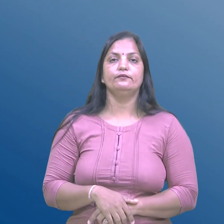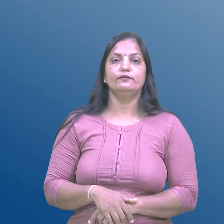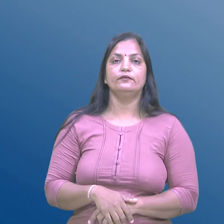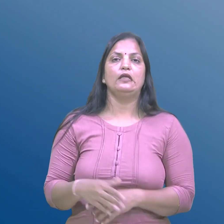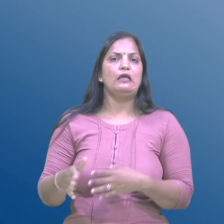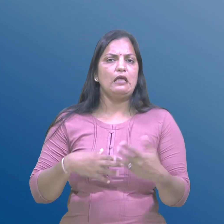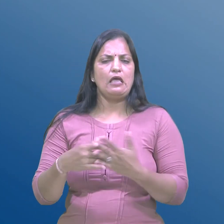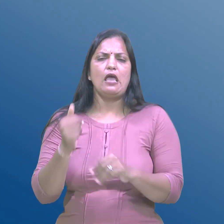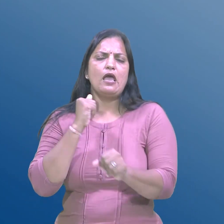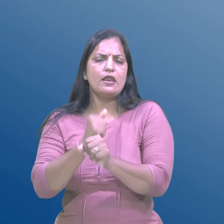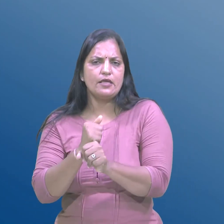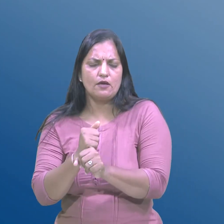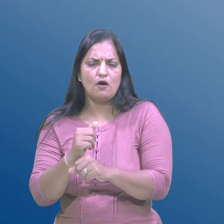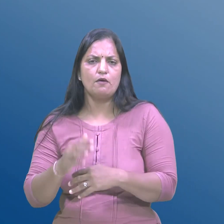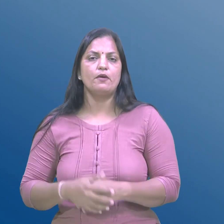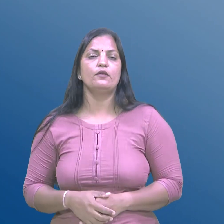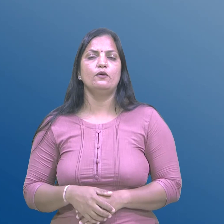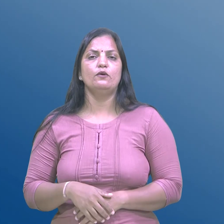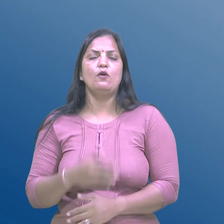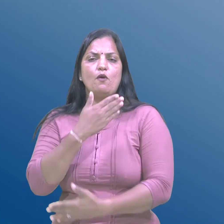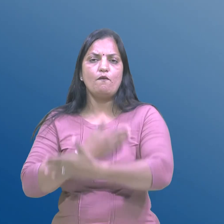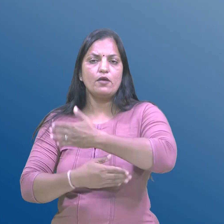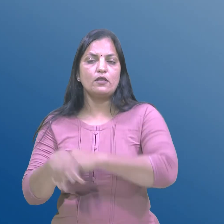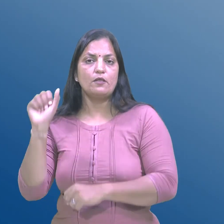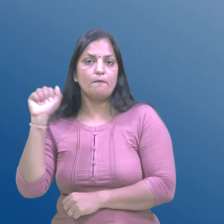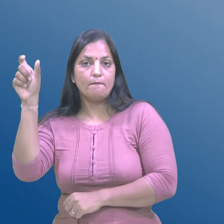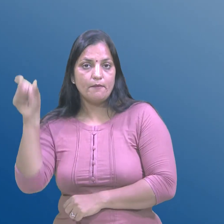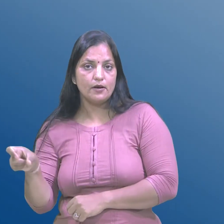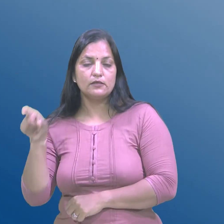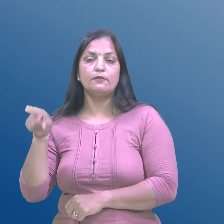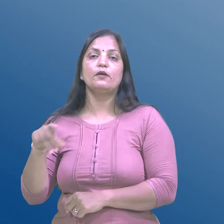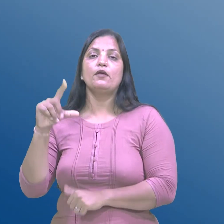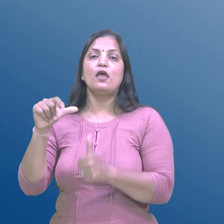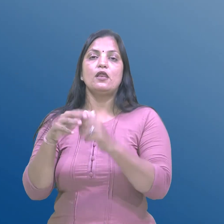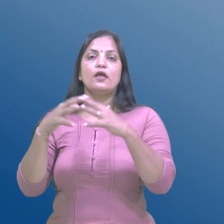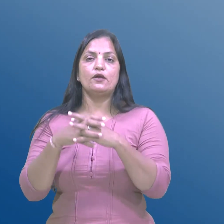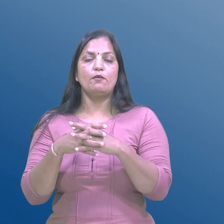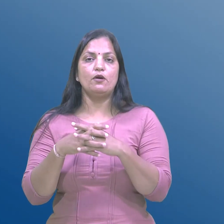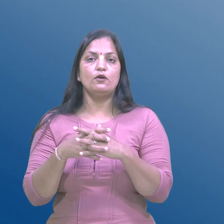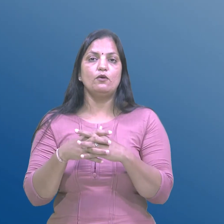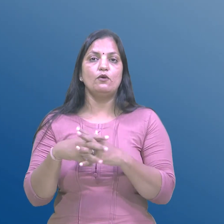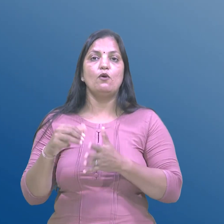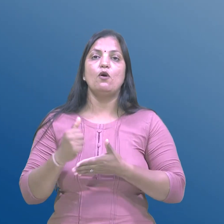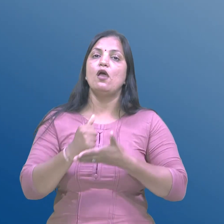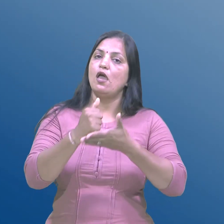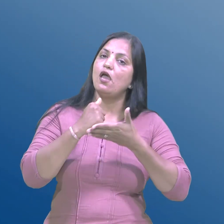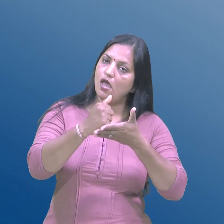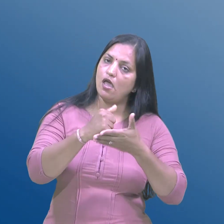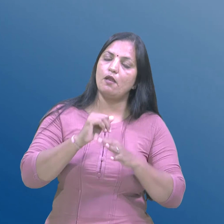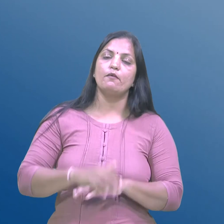યથાયોગ્ય સરકાર વિકલાંગતા ધરાવતી વ્યક્તિઓને તેમના કાયદાકીય સામર્થ્યનો ઉપયોગ કરવામાં